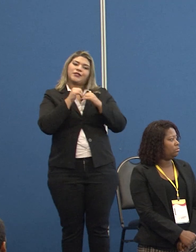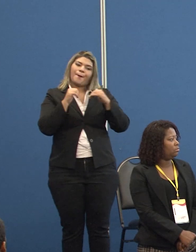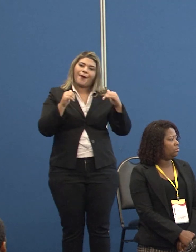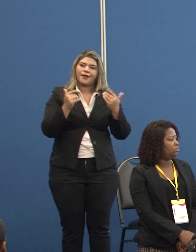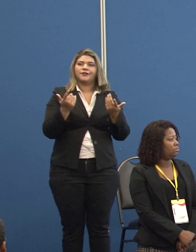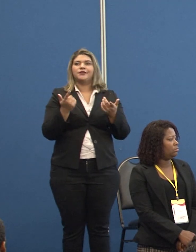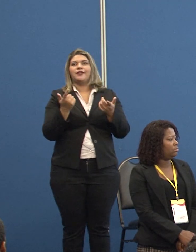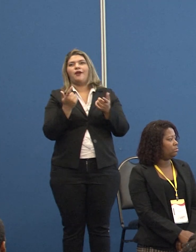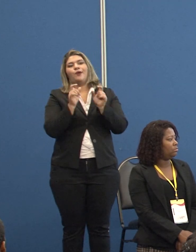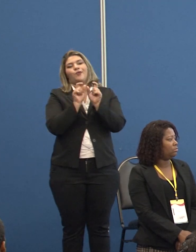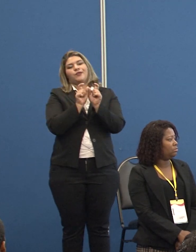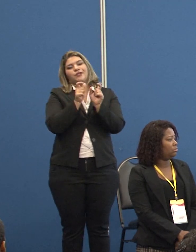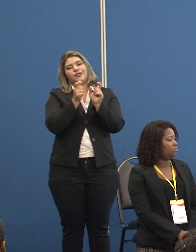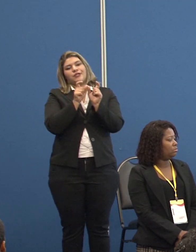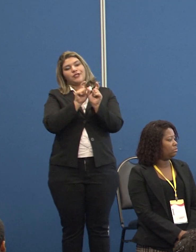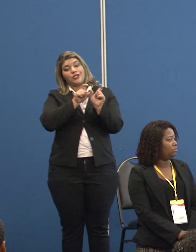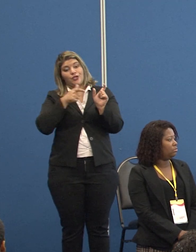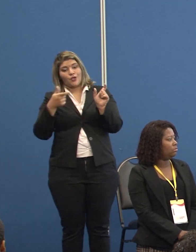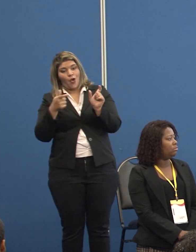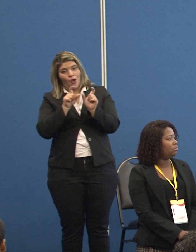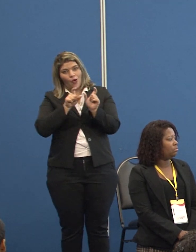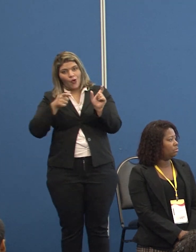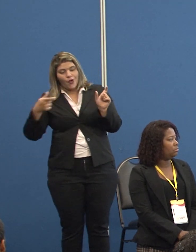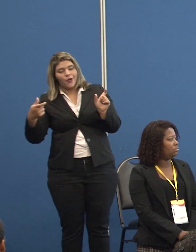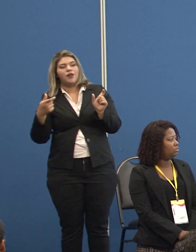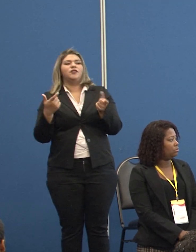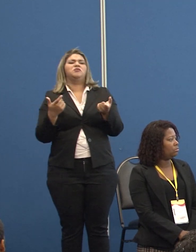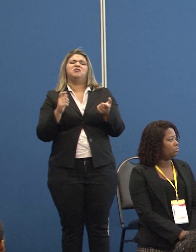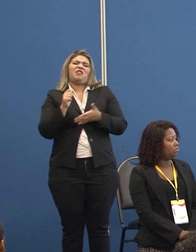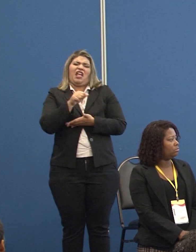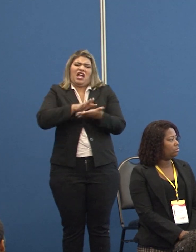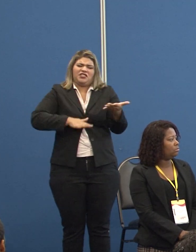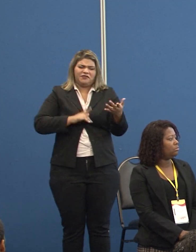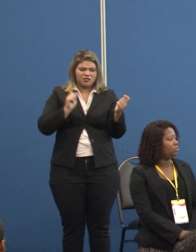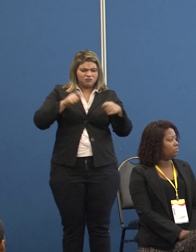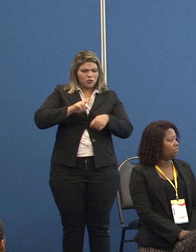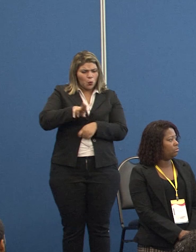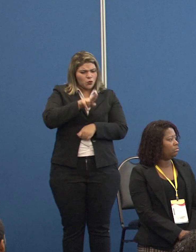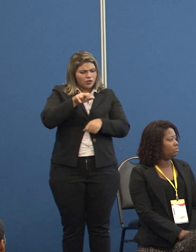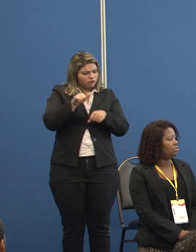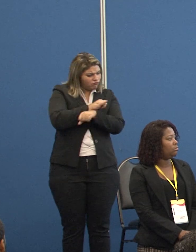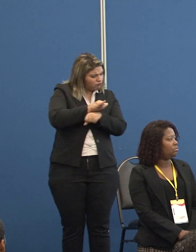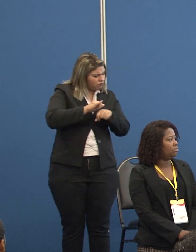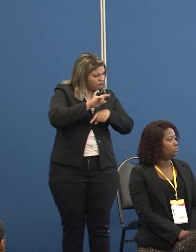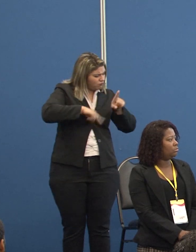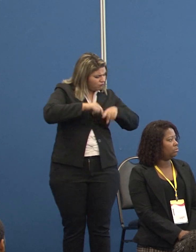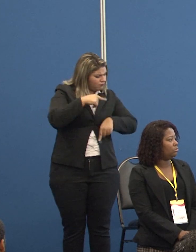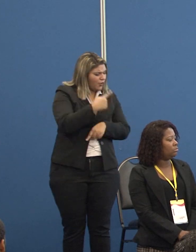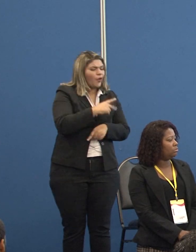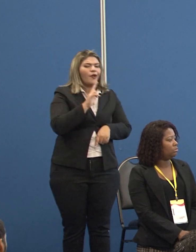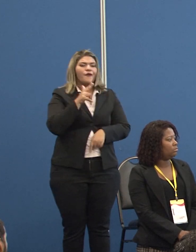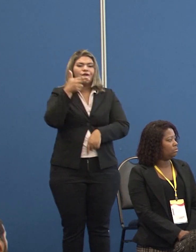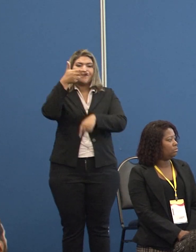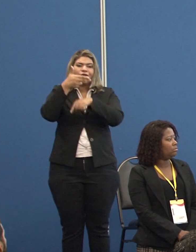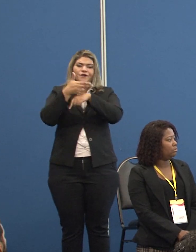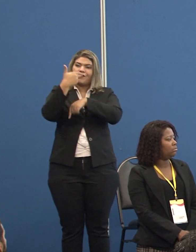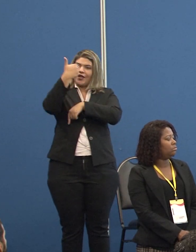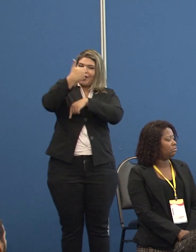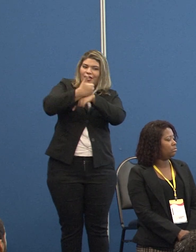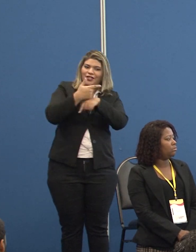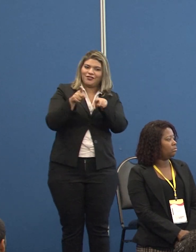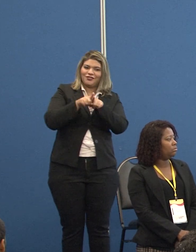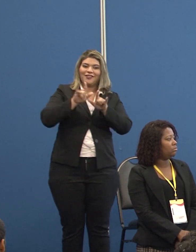sinônimos, outros tipos de atividades, né, que eu possa usar com esses recursos, com vídeos. A gente tem também, né, na TV